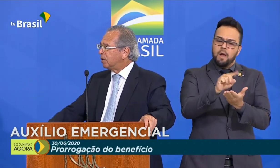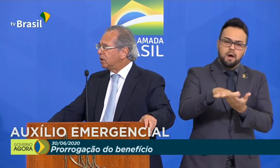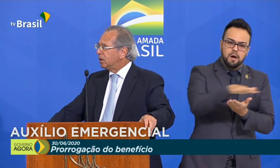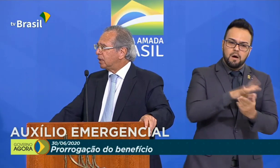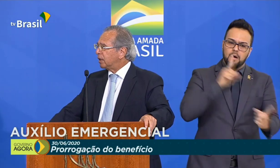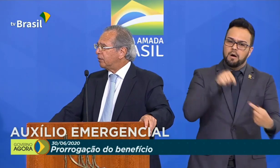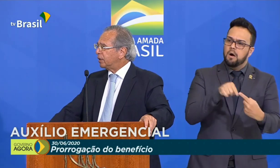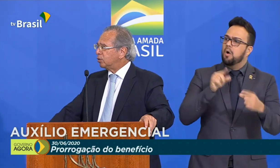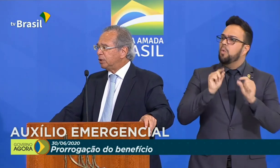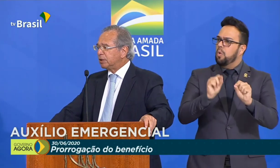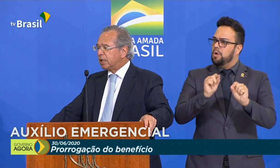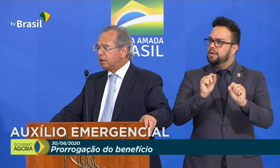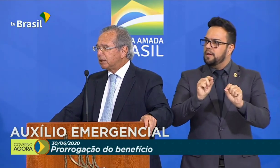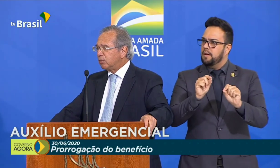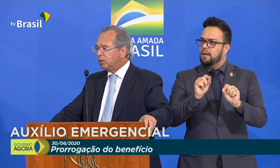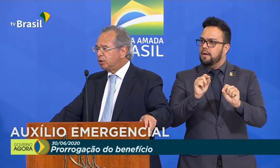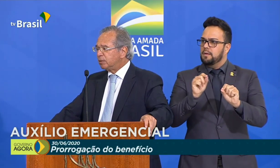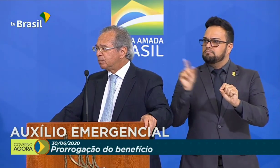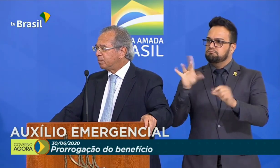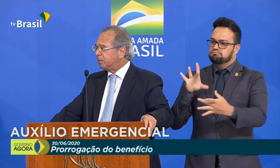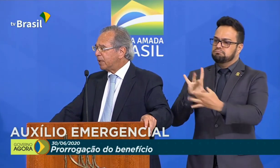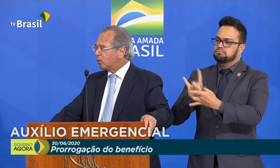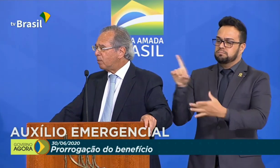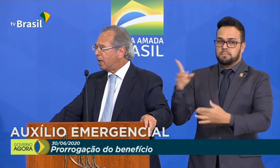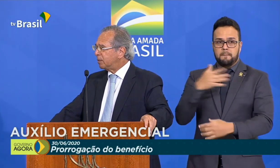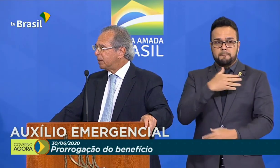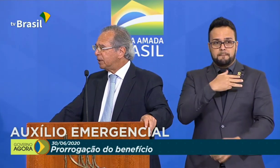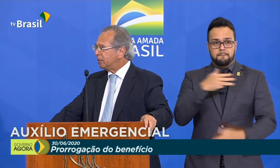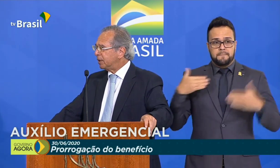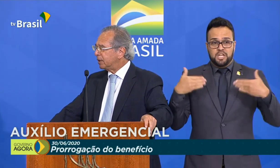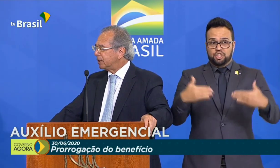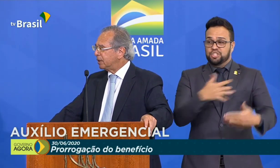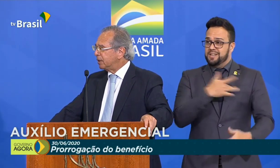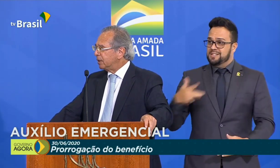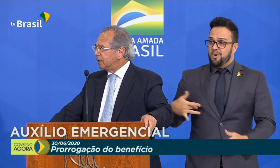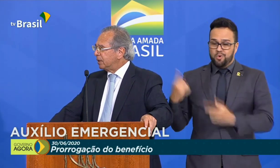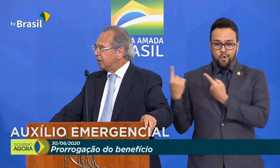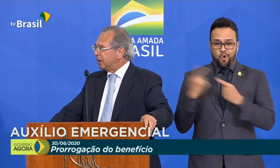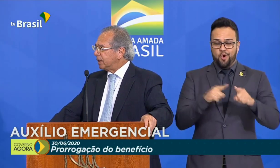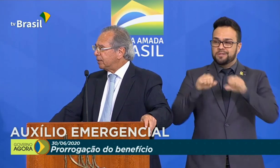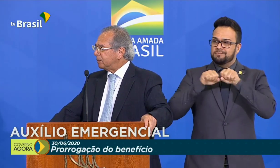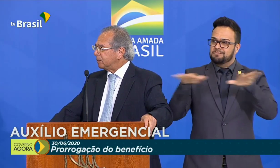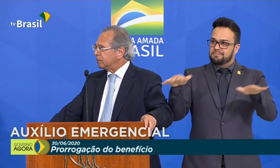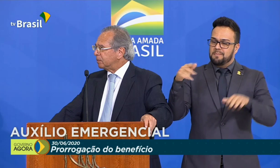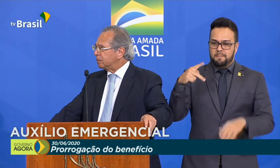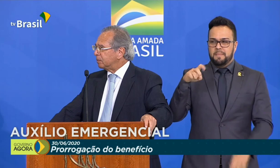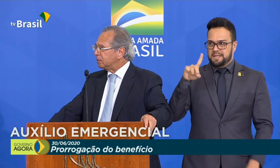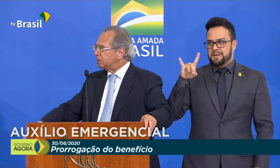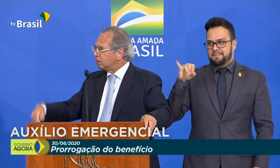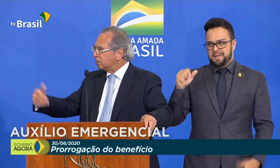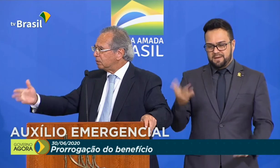canalizado através do Ministério da Saúde para o combate à pandemia.